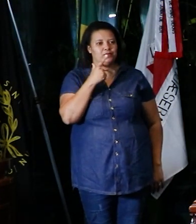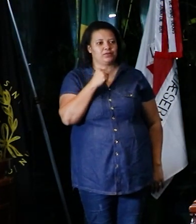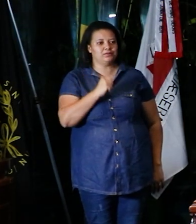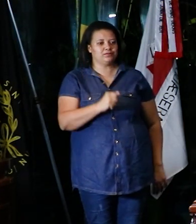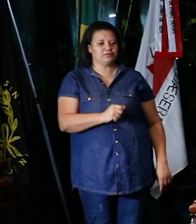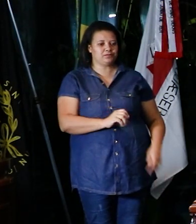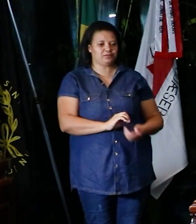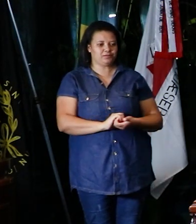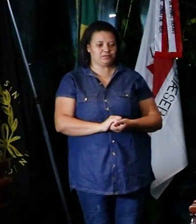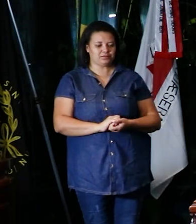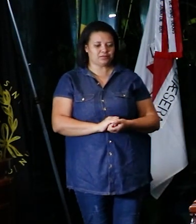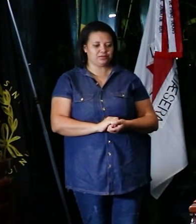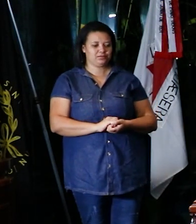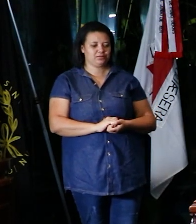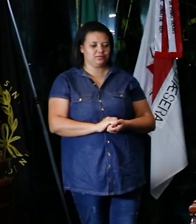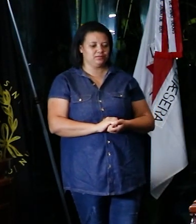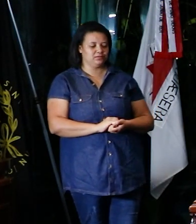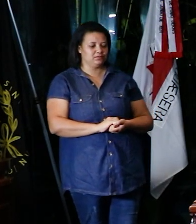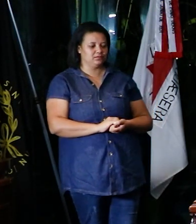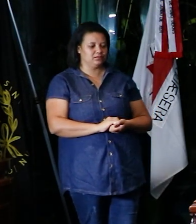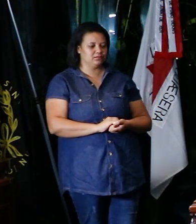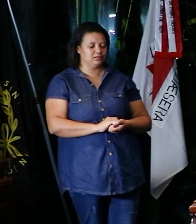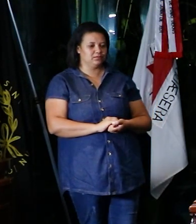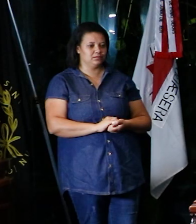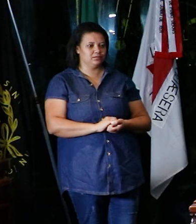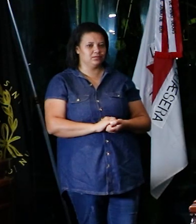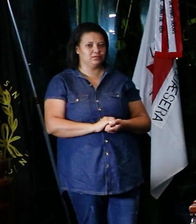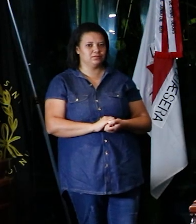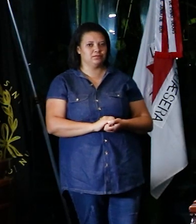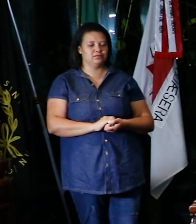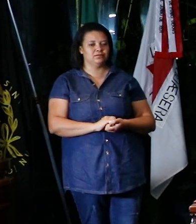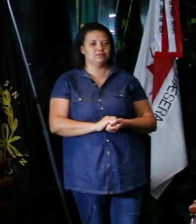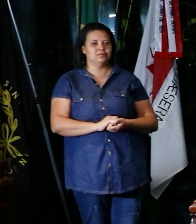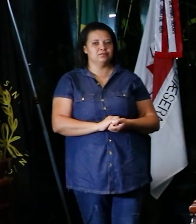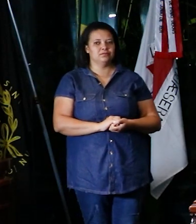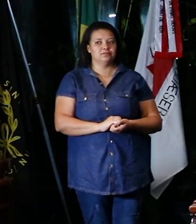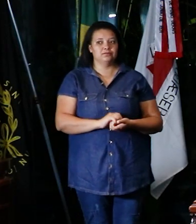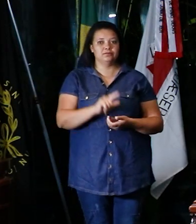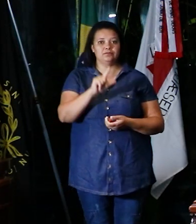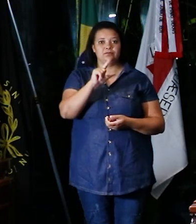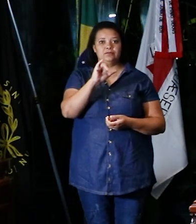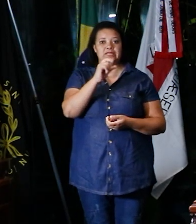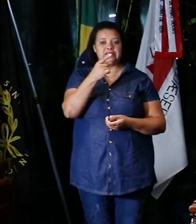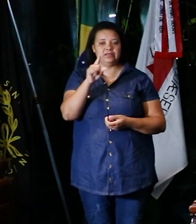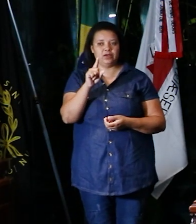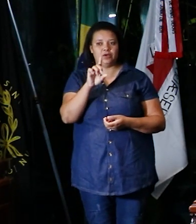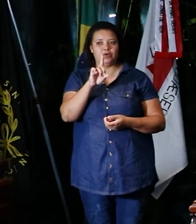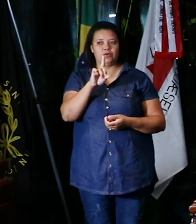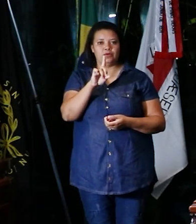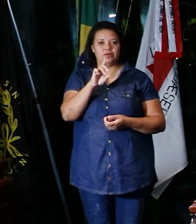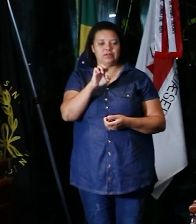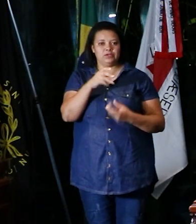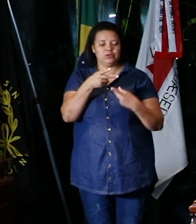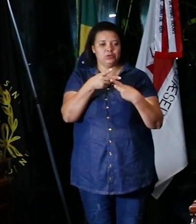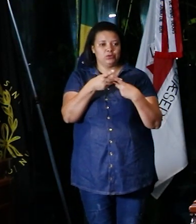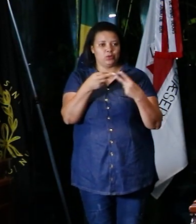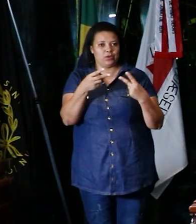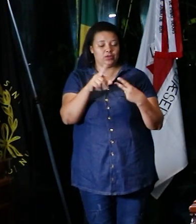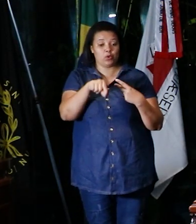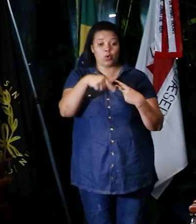mas então, no Lição de Coisas e em outros livros que ele escreveu